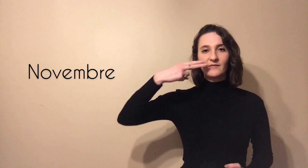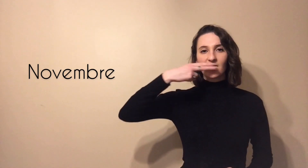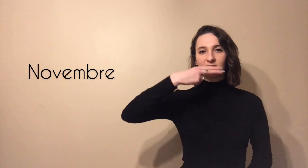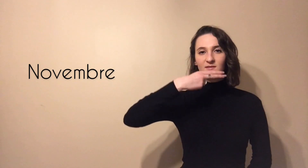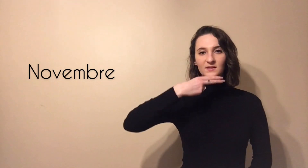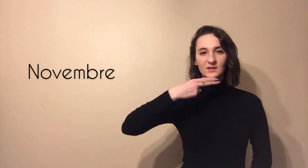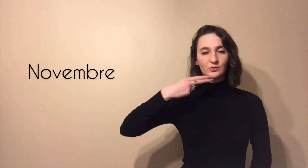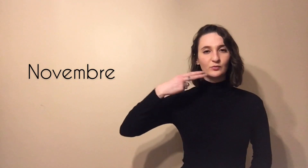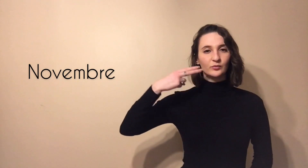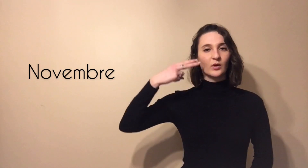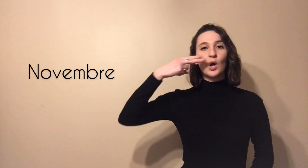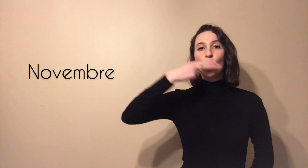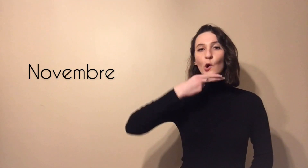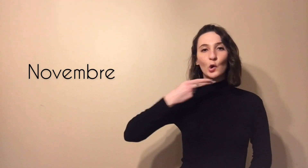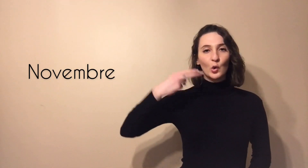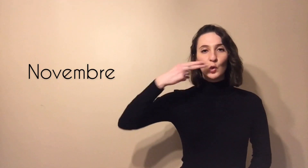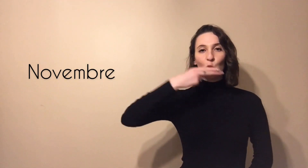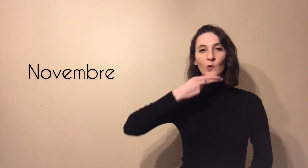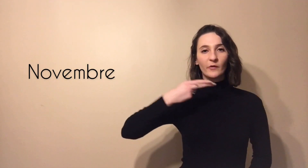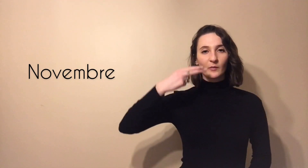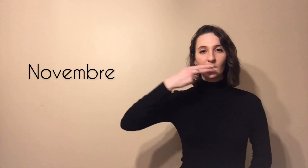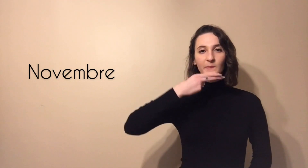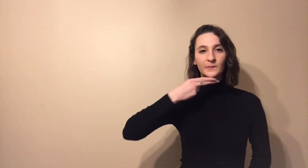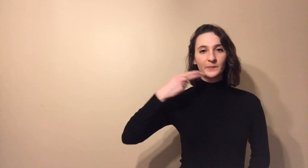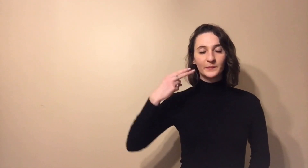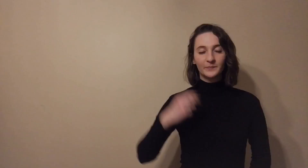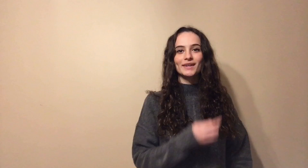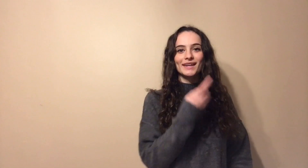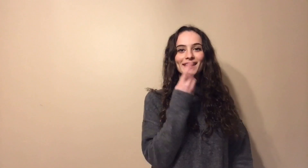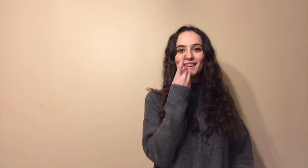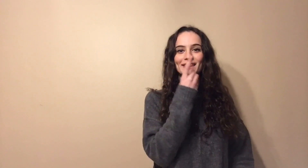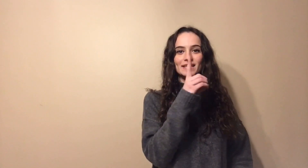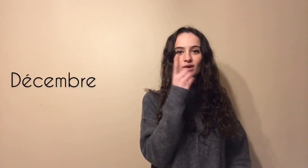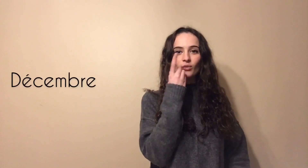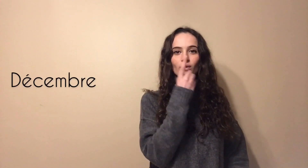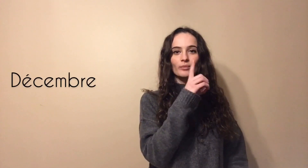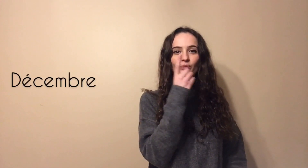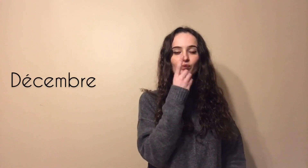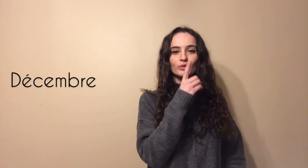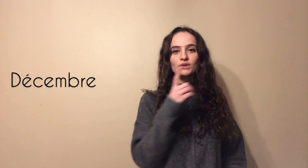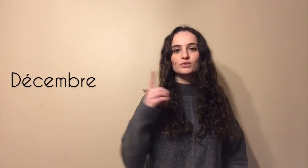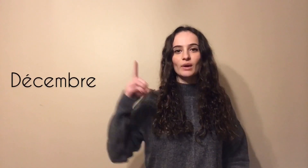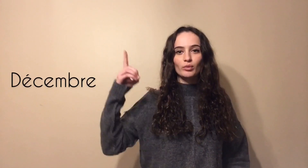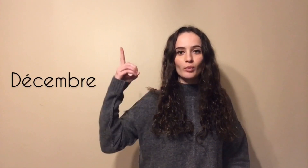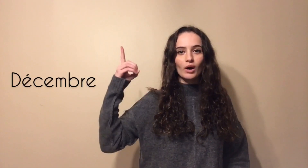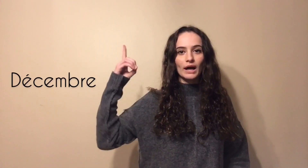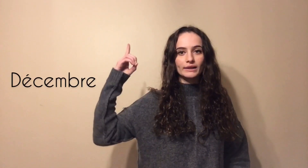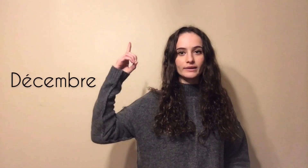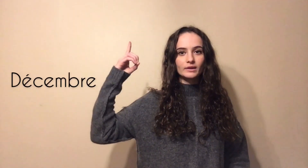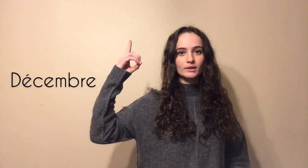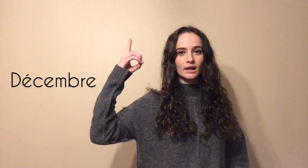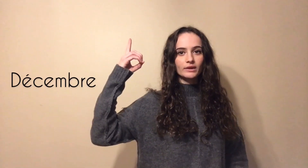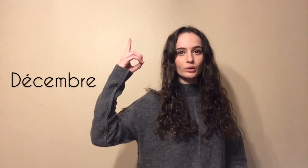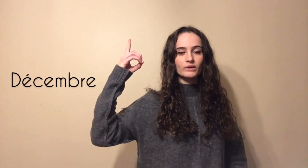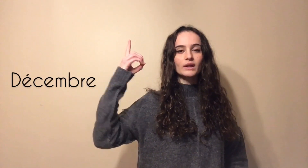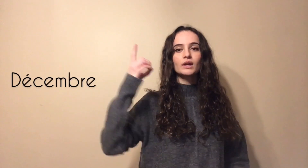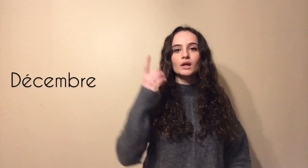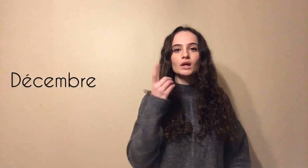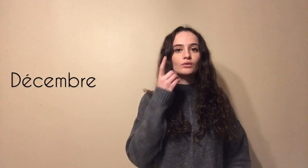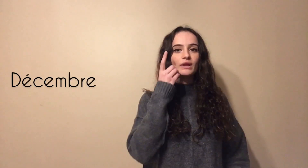inverse des aiguilles d'une montre. Novembre. Décembre, donc tout simplement un D, la lettre D. Vous allez